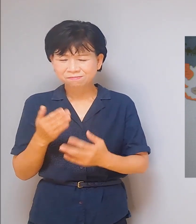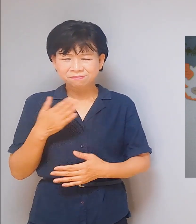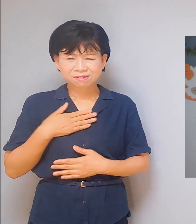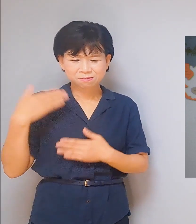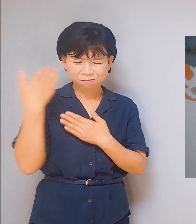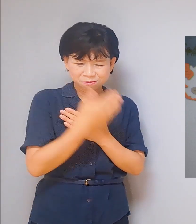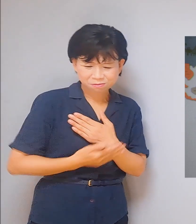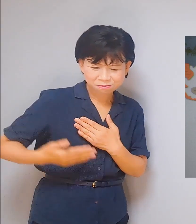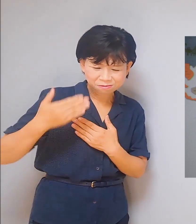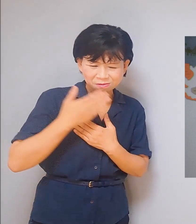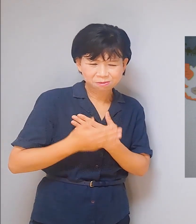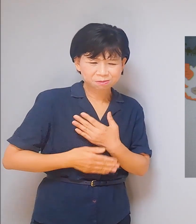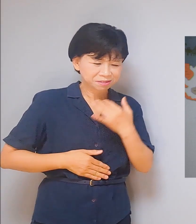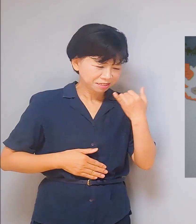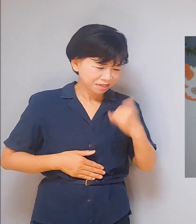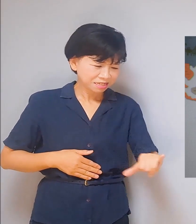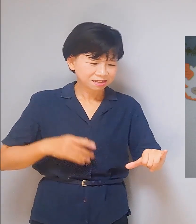거죠.